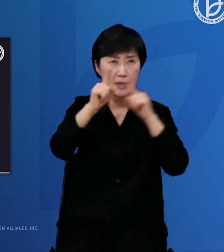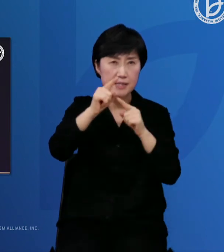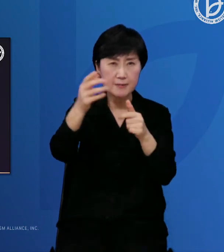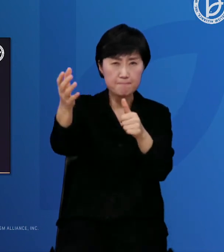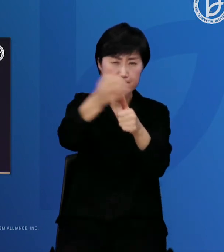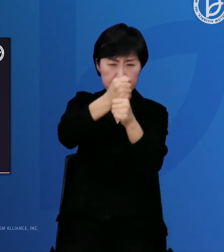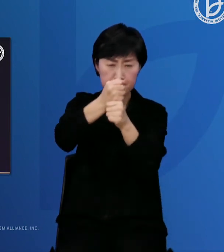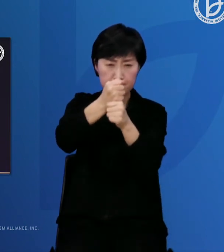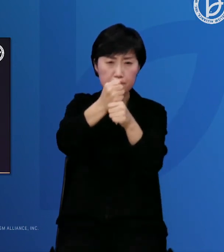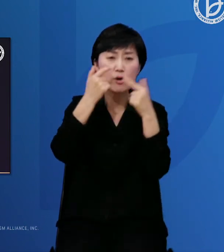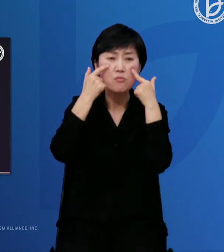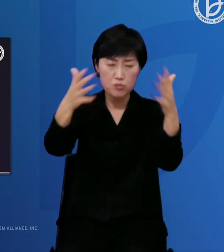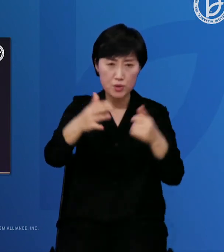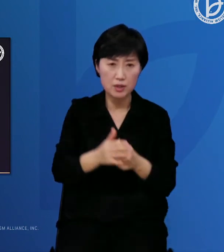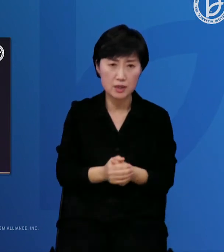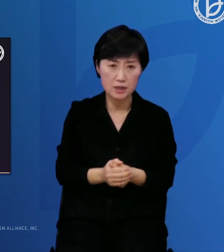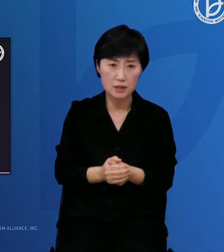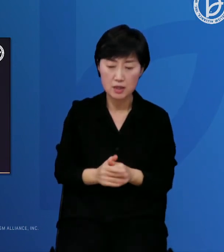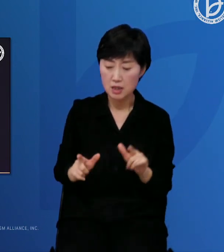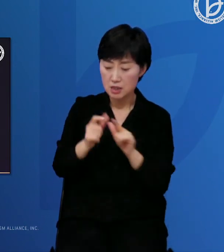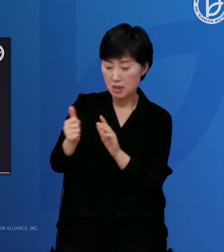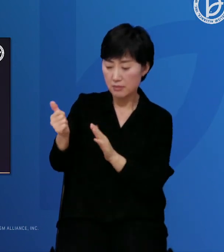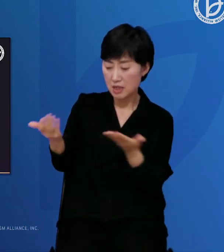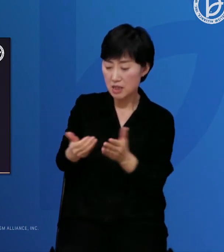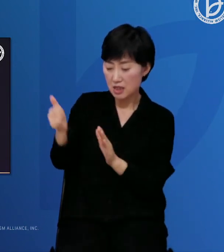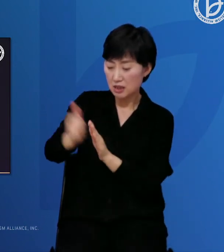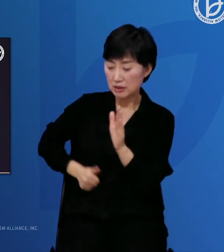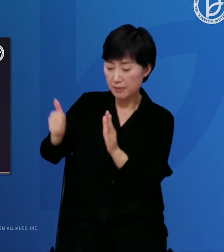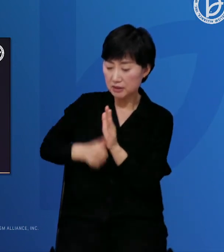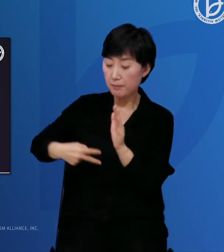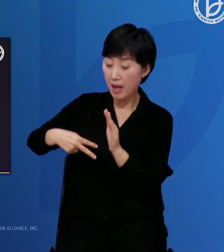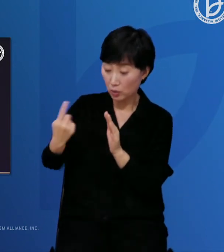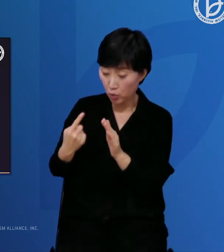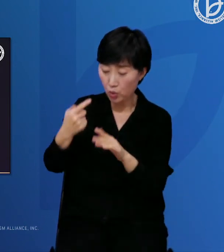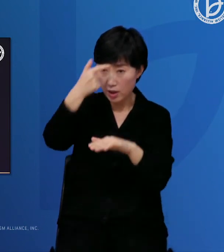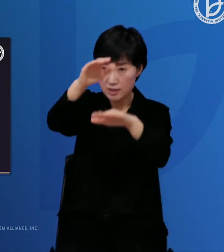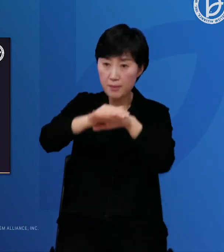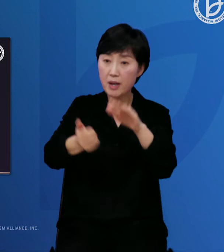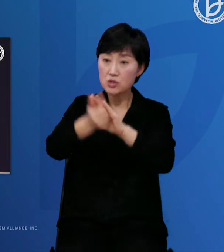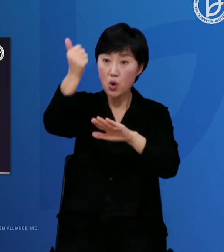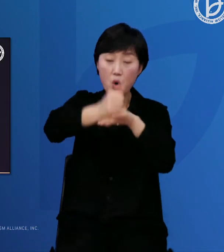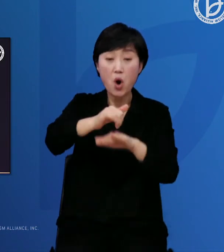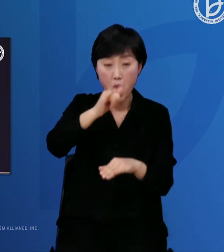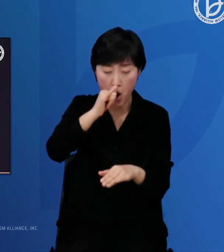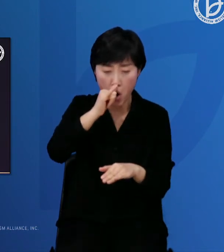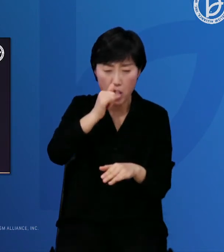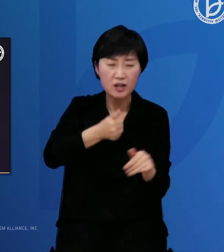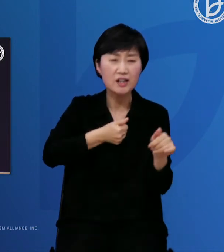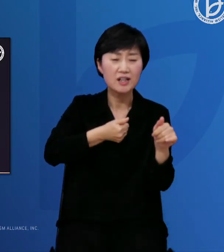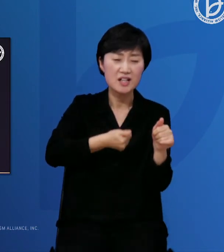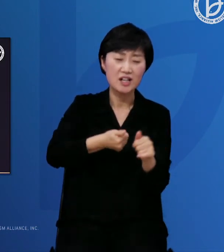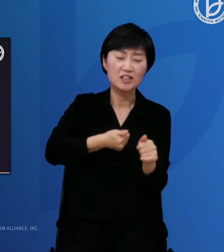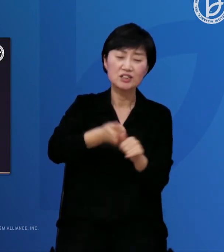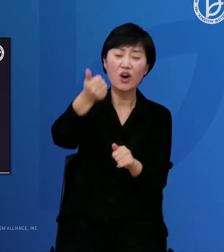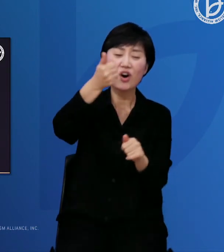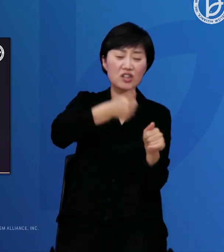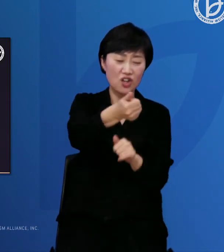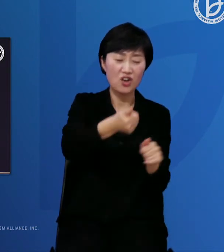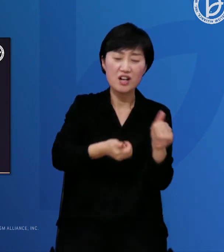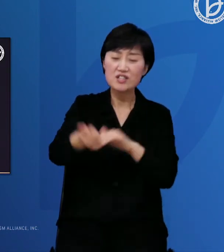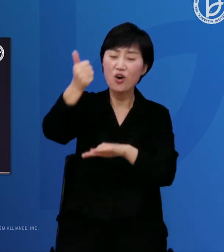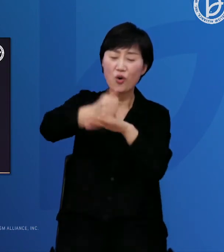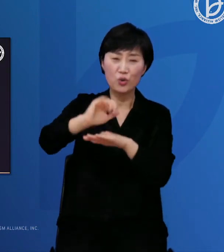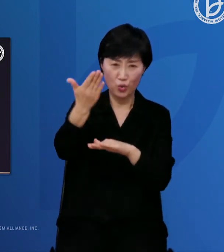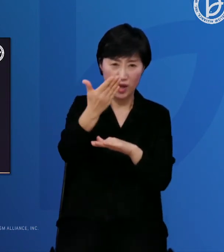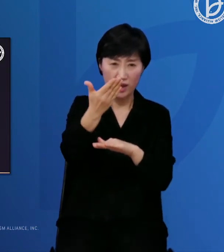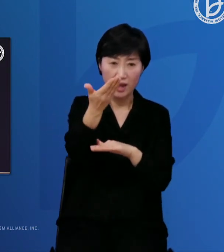word. 실패했어도 승리합니다. Even if you're in the midst of failure, you will succeed. 예배 빼앗기면 성공했어도